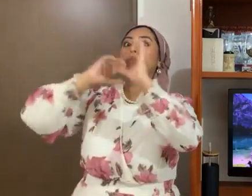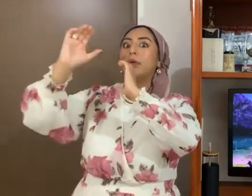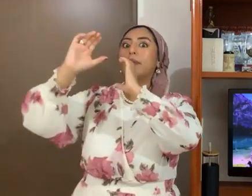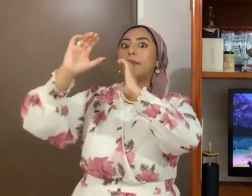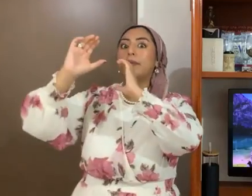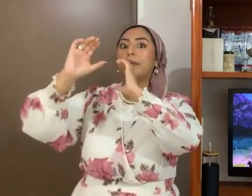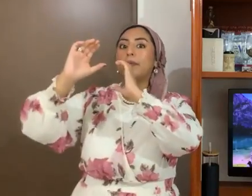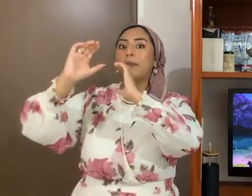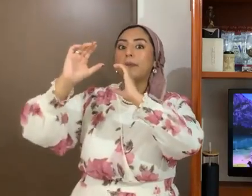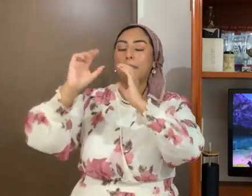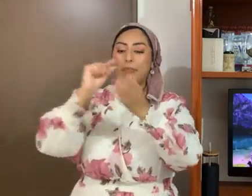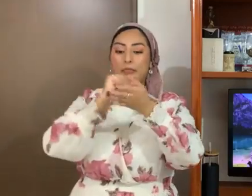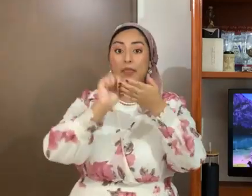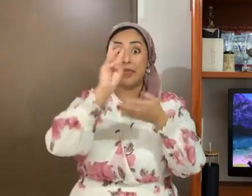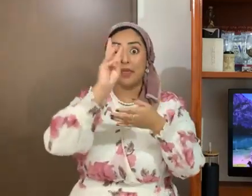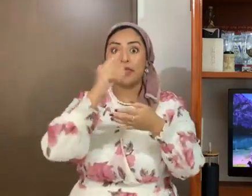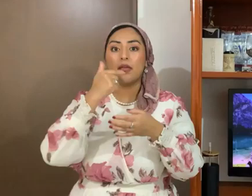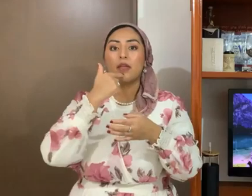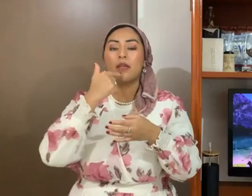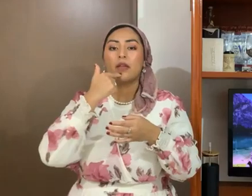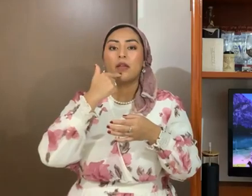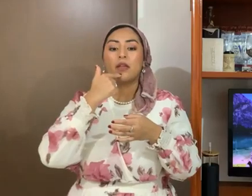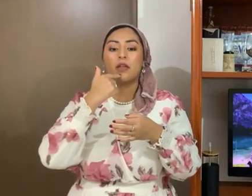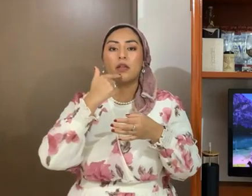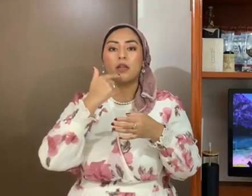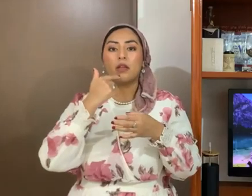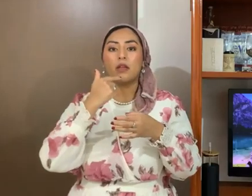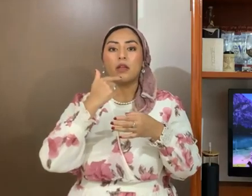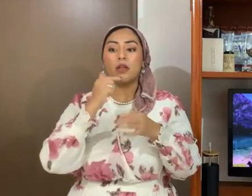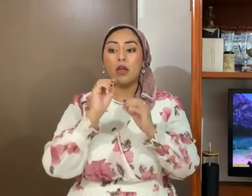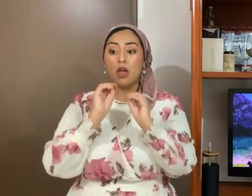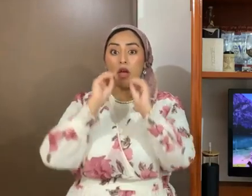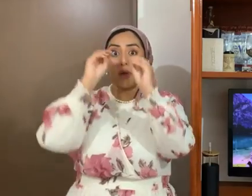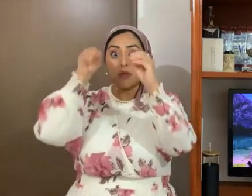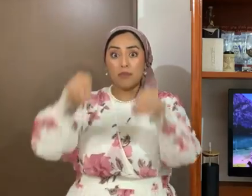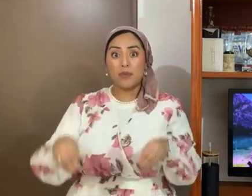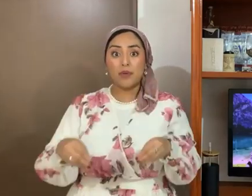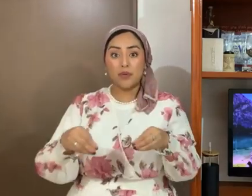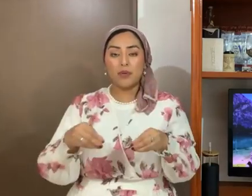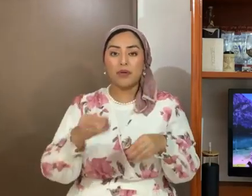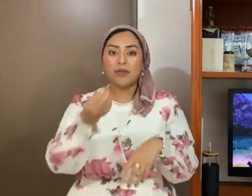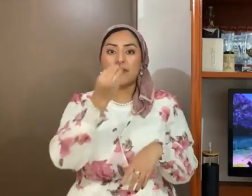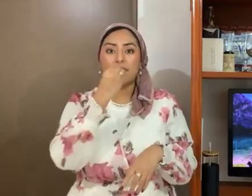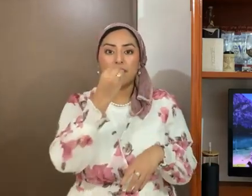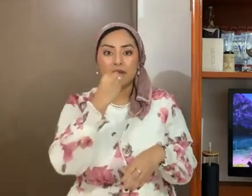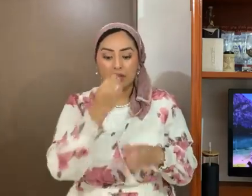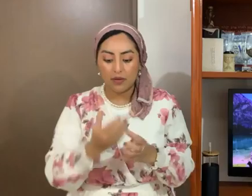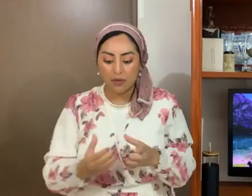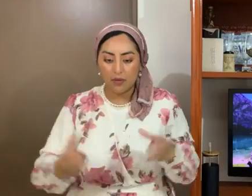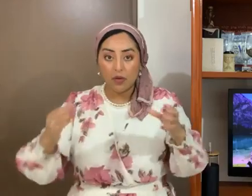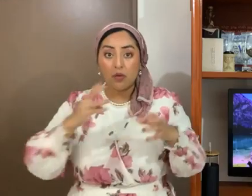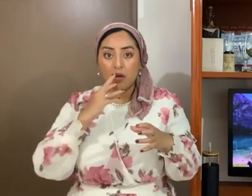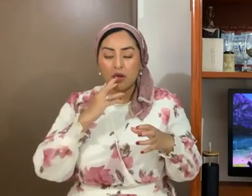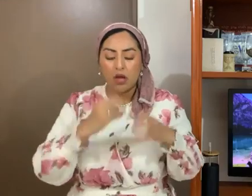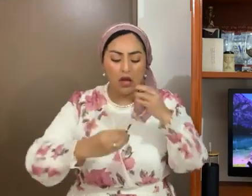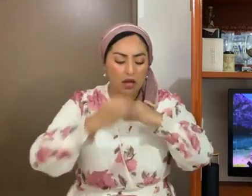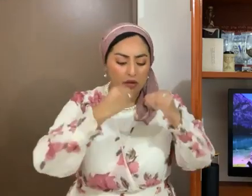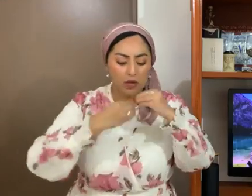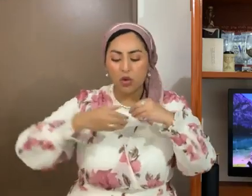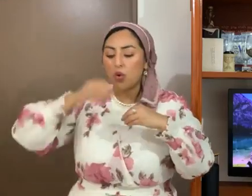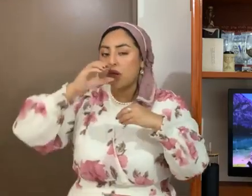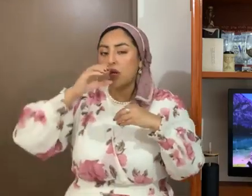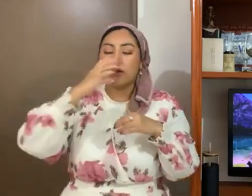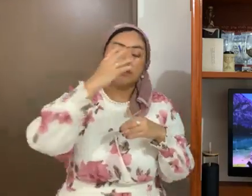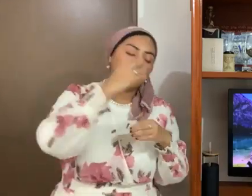Y entonces le miró, verso 6, y aquí a su cabecera una torta cocida sobre las ascuas y una vasija de agua. Comió y bebió y volvió a